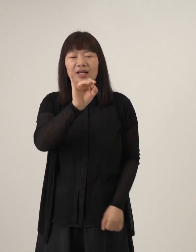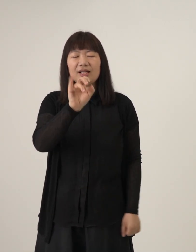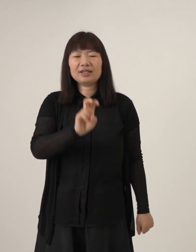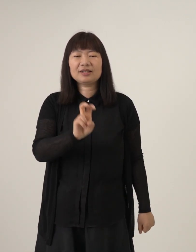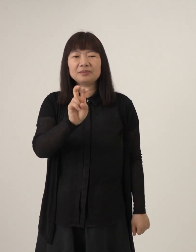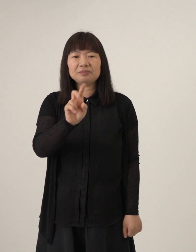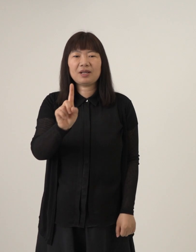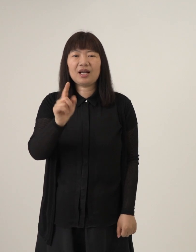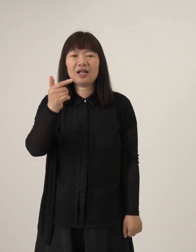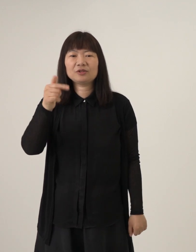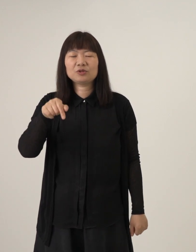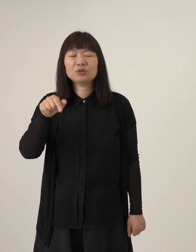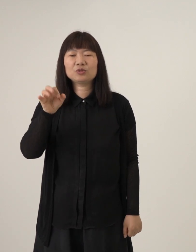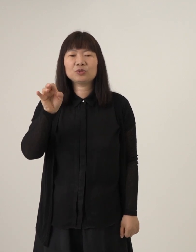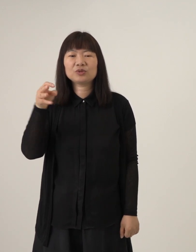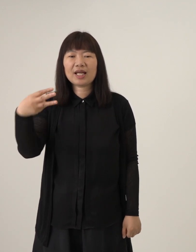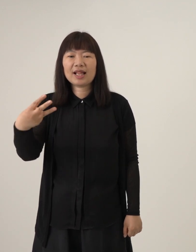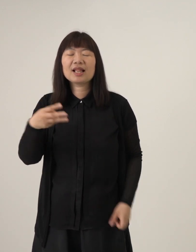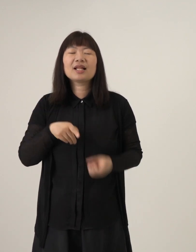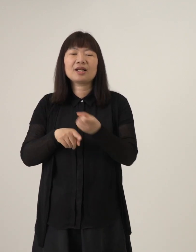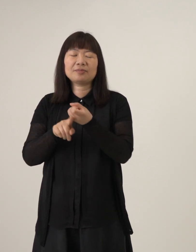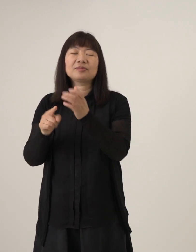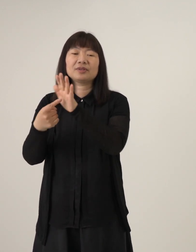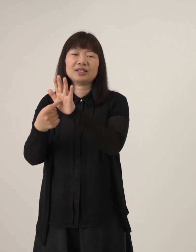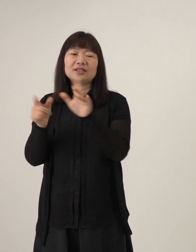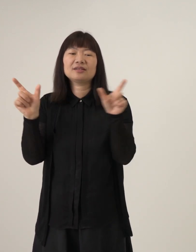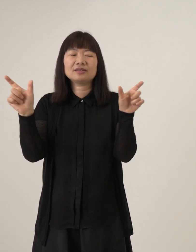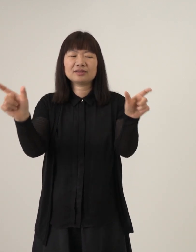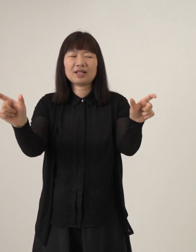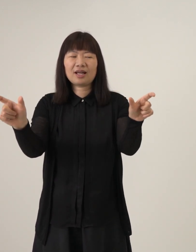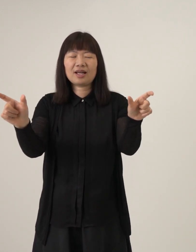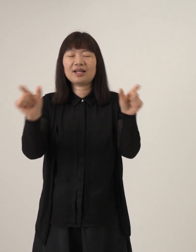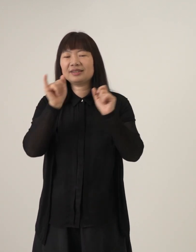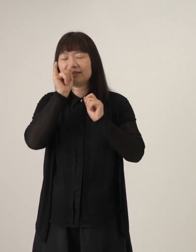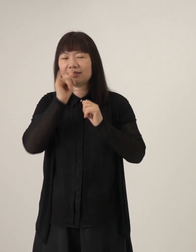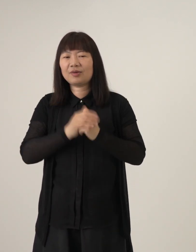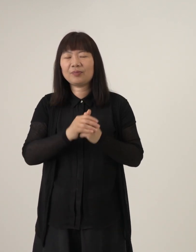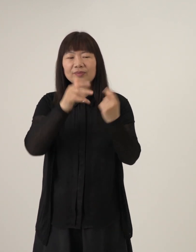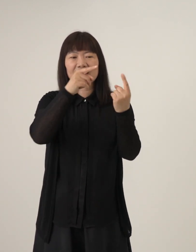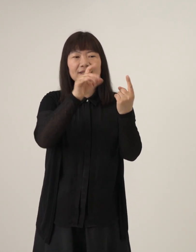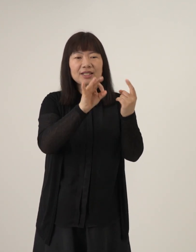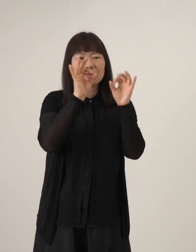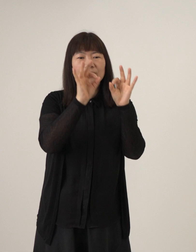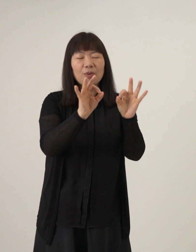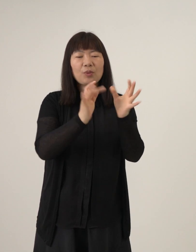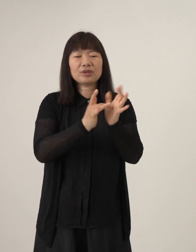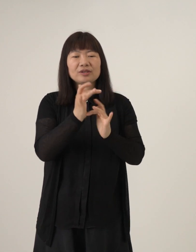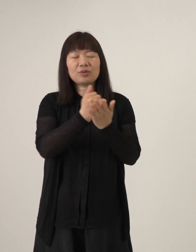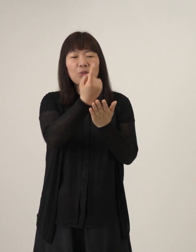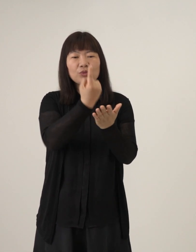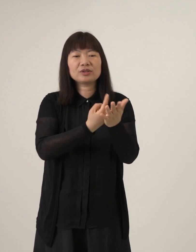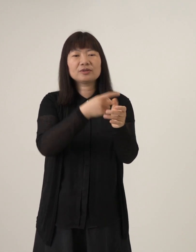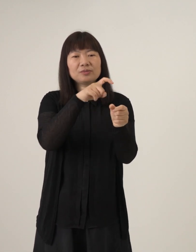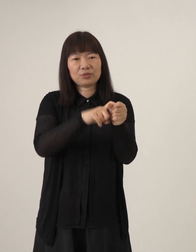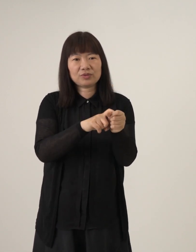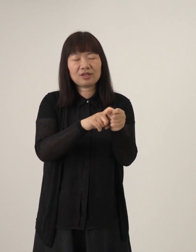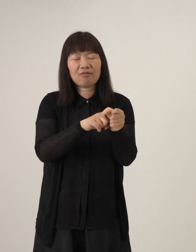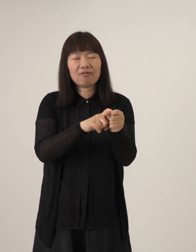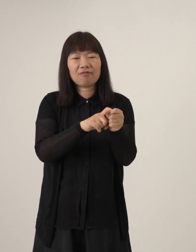임마누엘의 의미를 배열해 놨어요. 맞죠? 예. 1장에서도 예수님이 오신